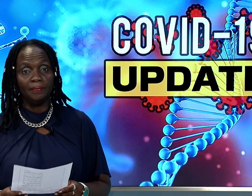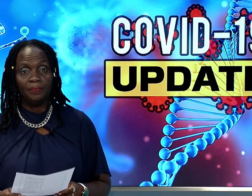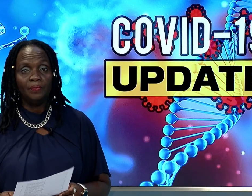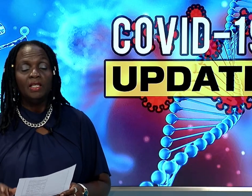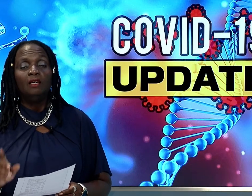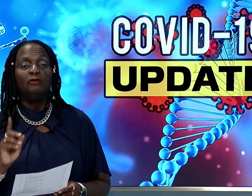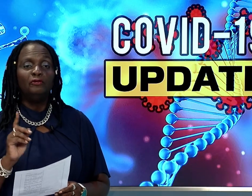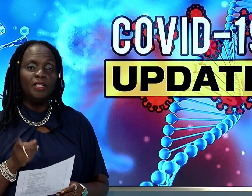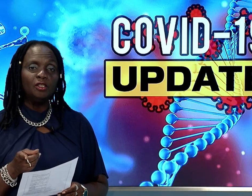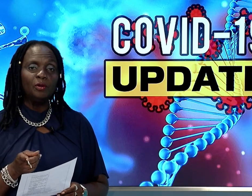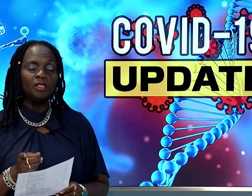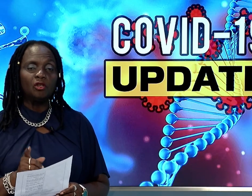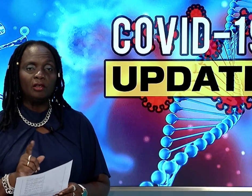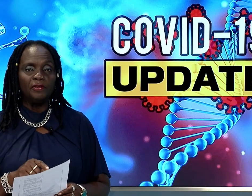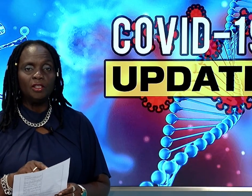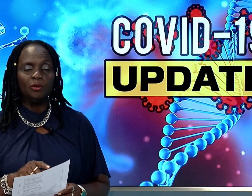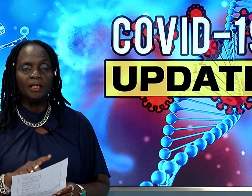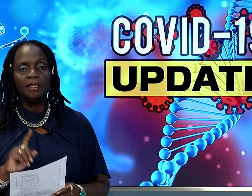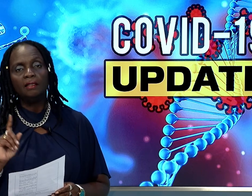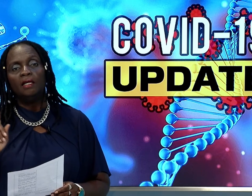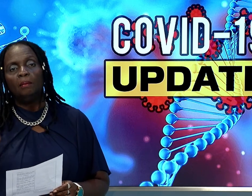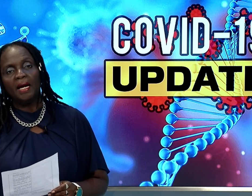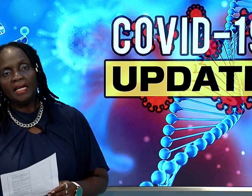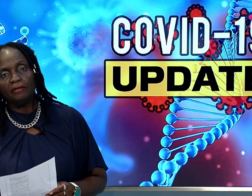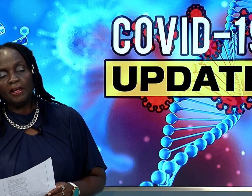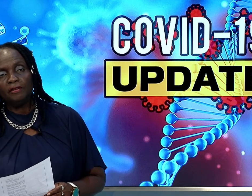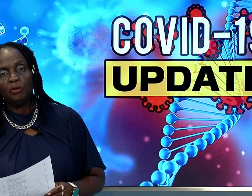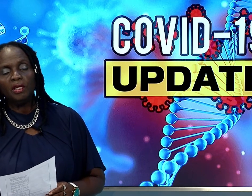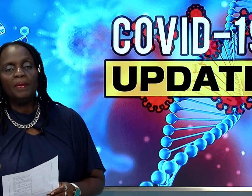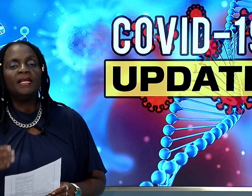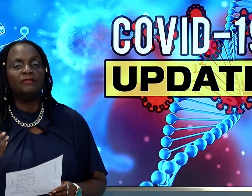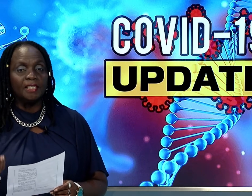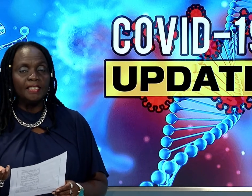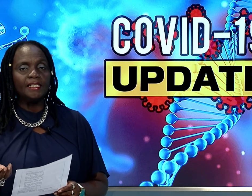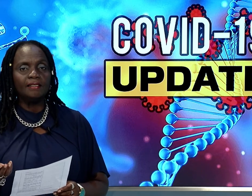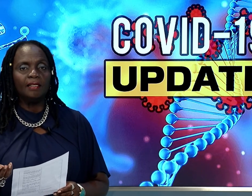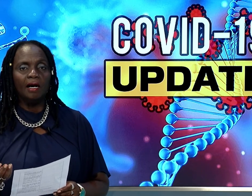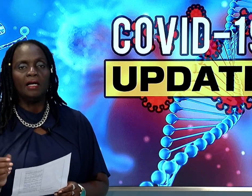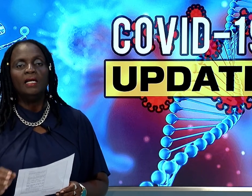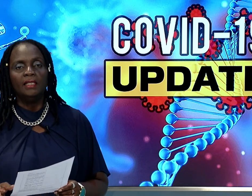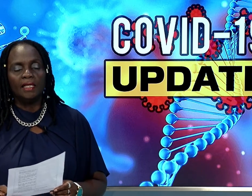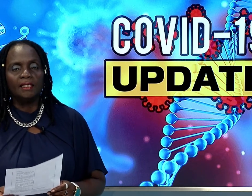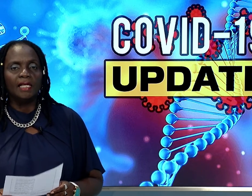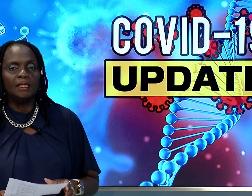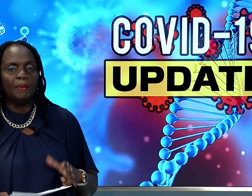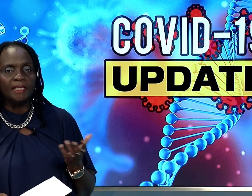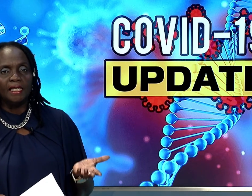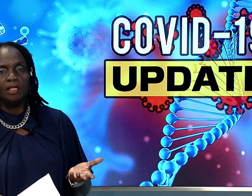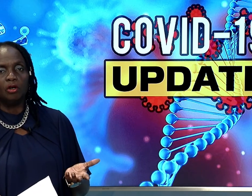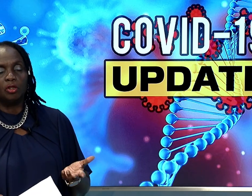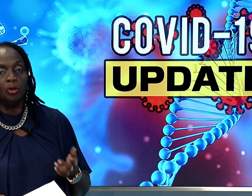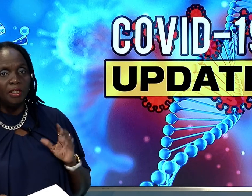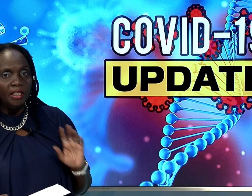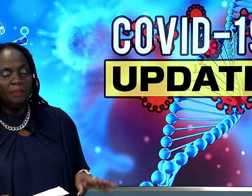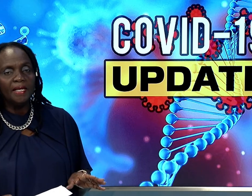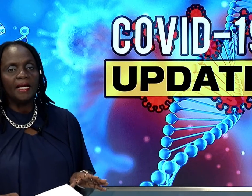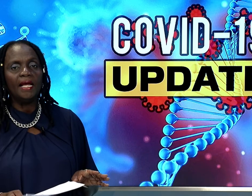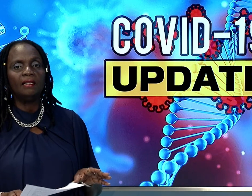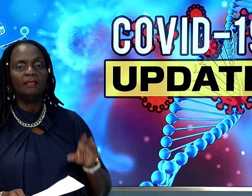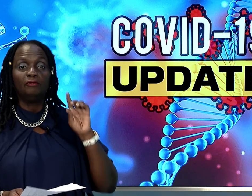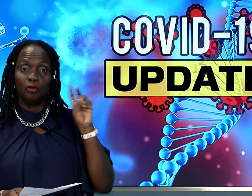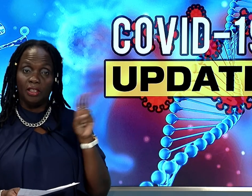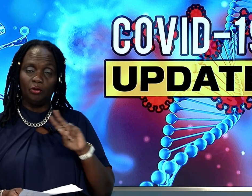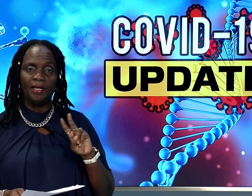vrij, zondag 24 en maandag 25 mei, de verkiezingsdag, dan zal die partiële lockdown niet